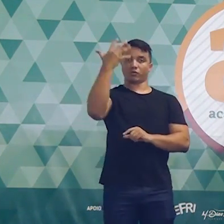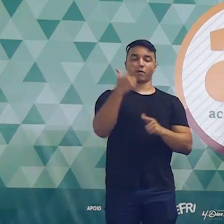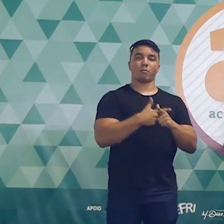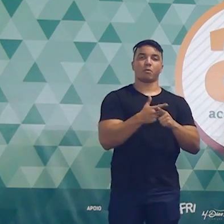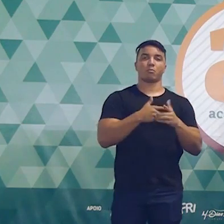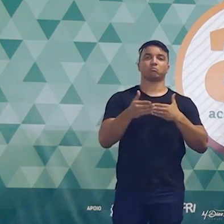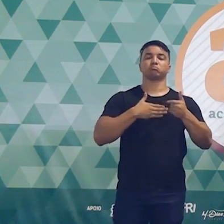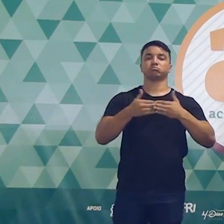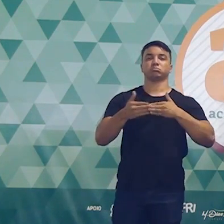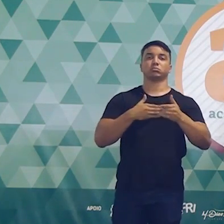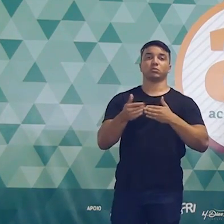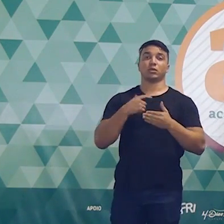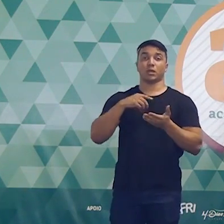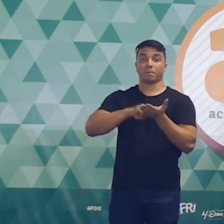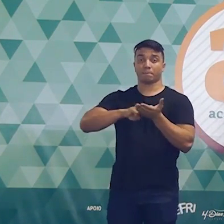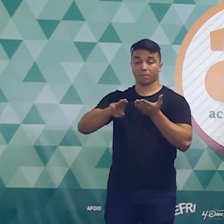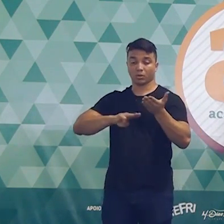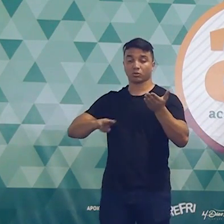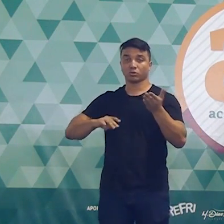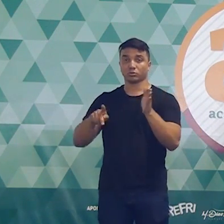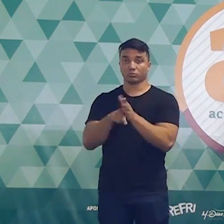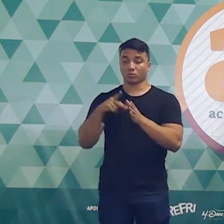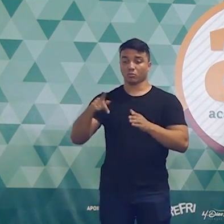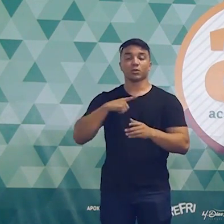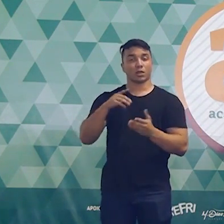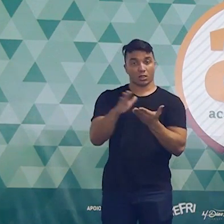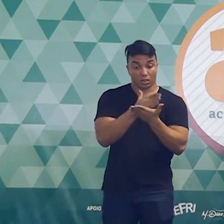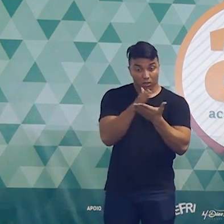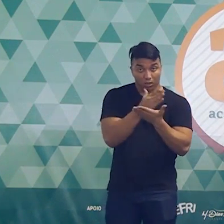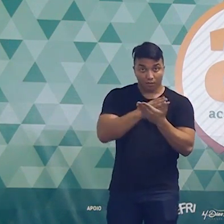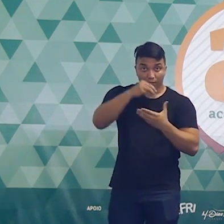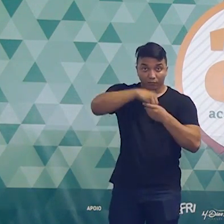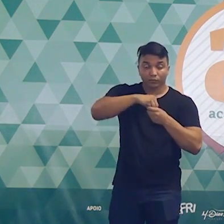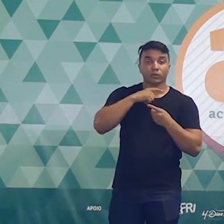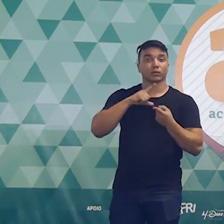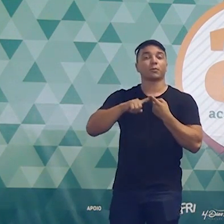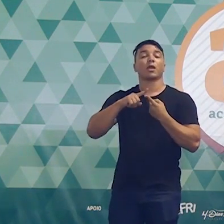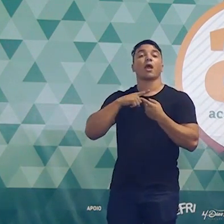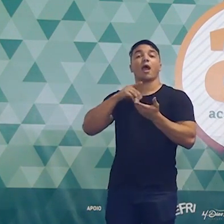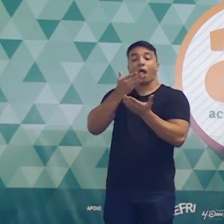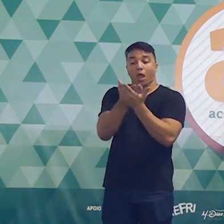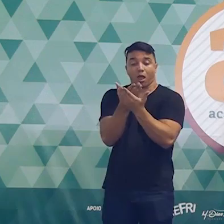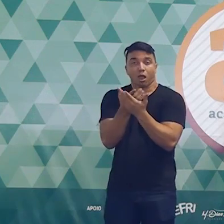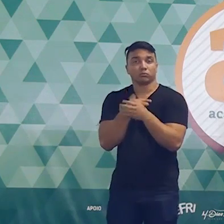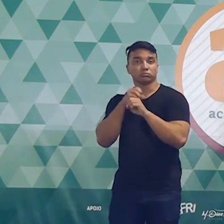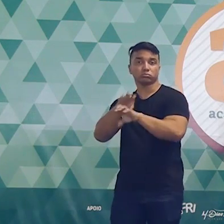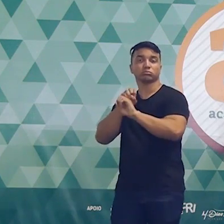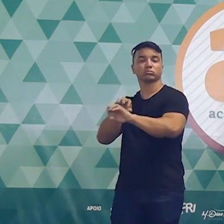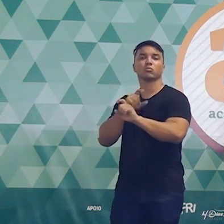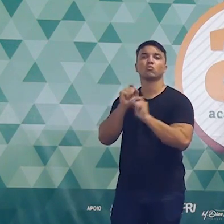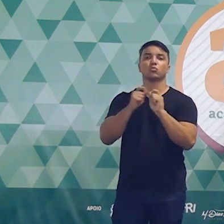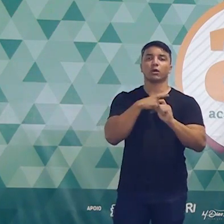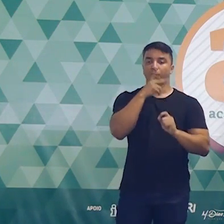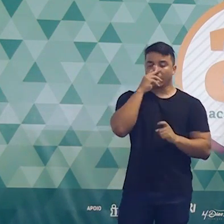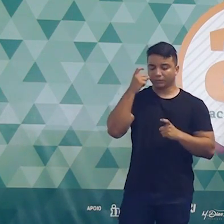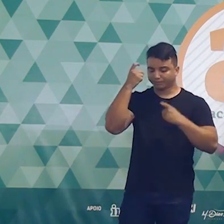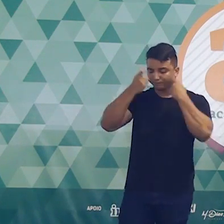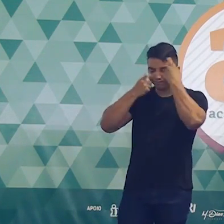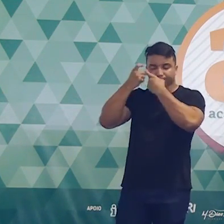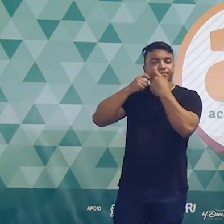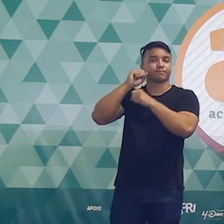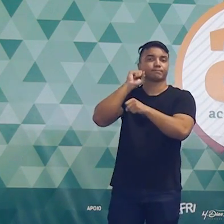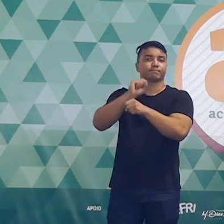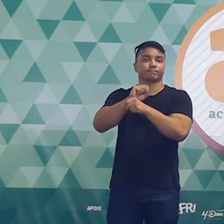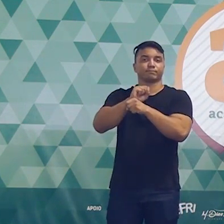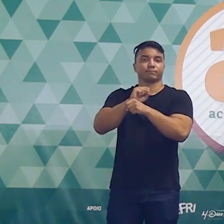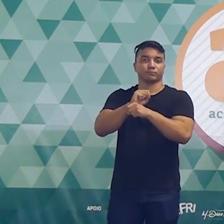lá. Então a metodologia que está no meu livro e que está nas minhas aulas é o seguinte: você se despreocupa do tema